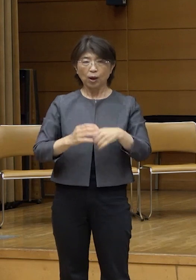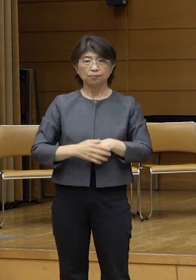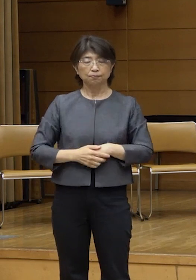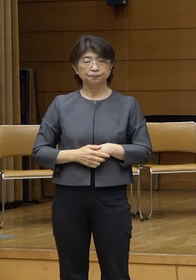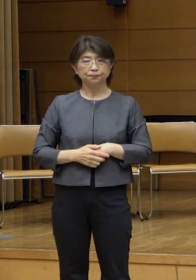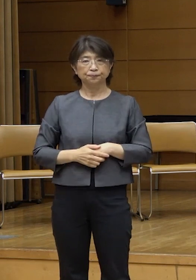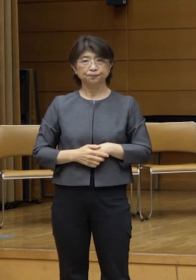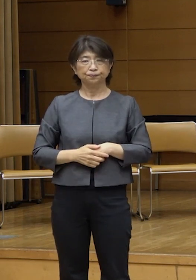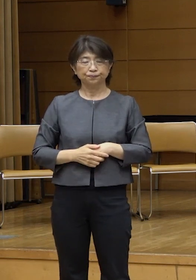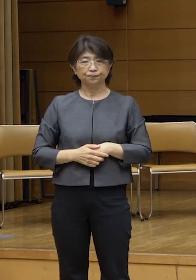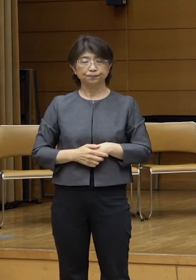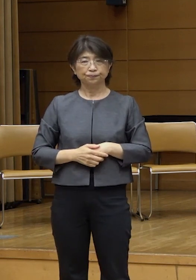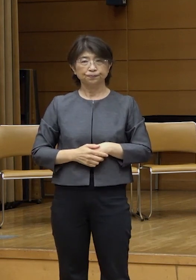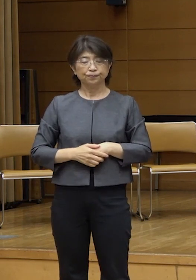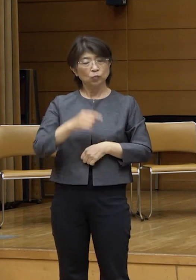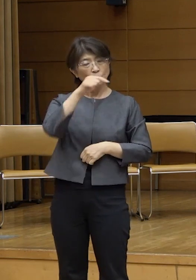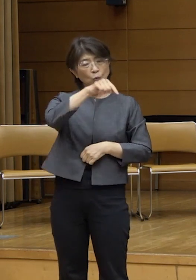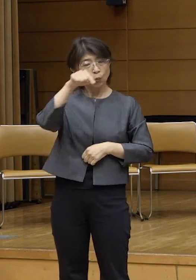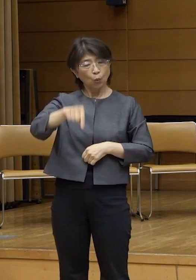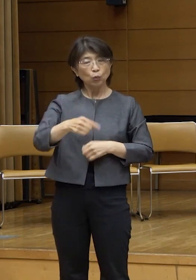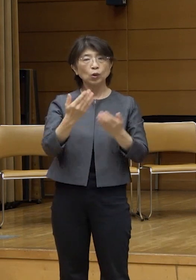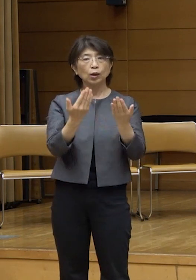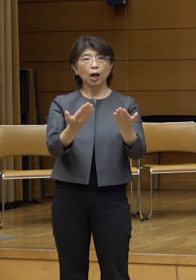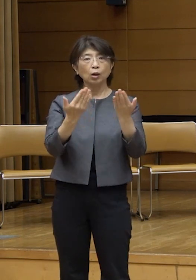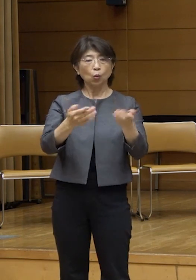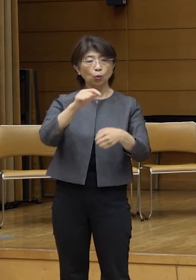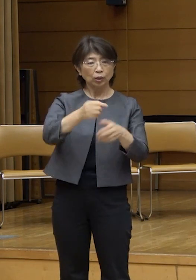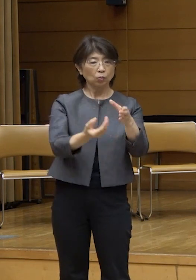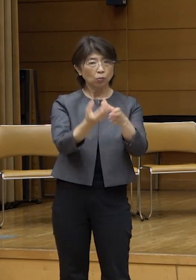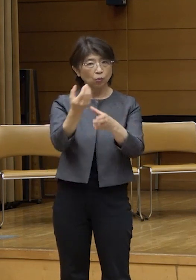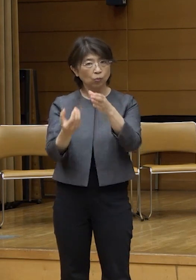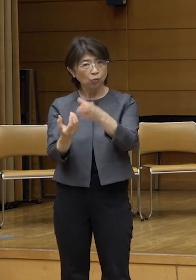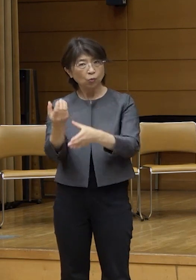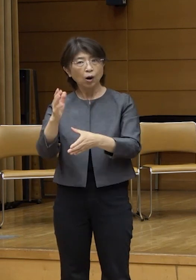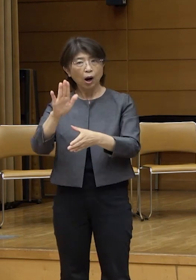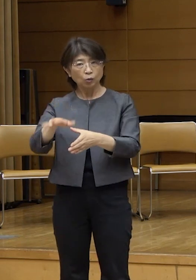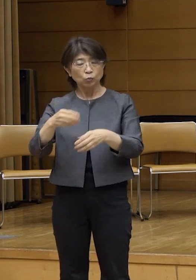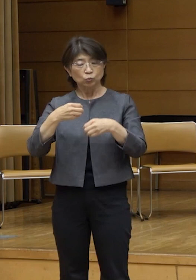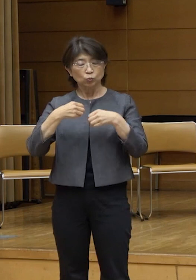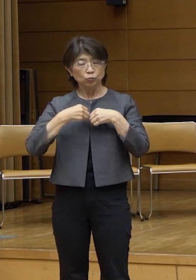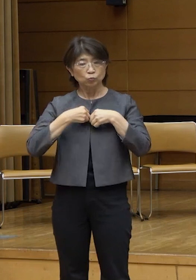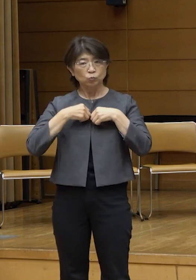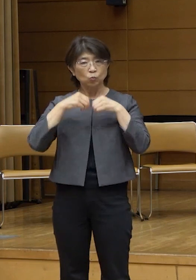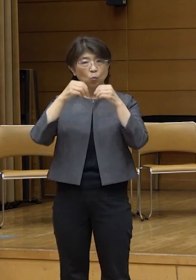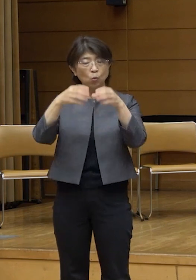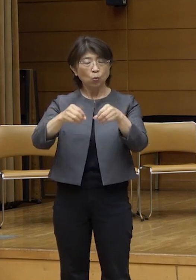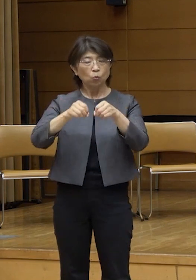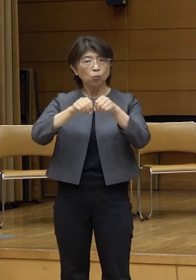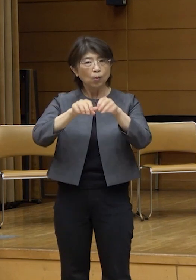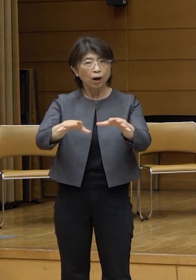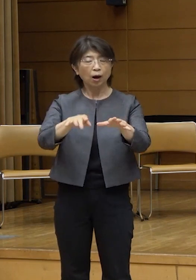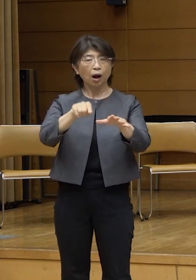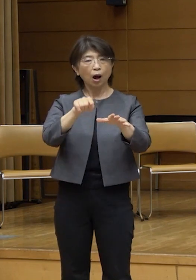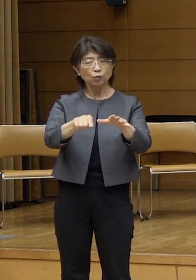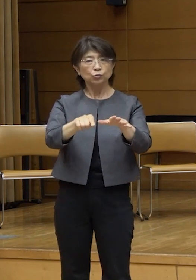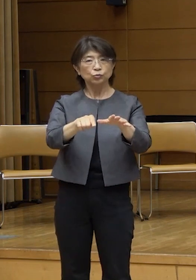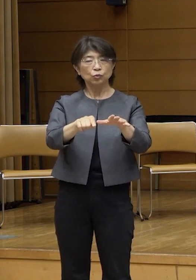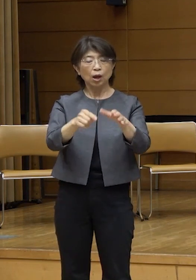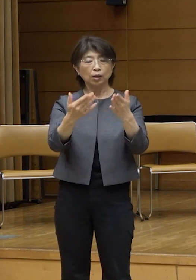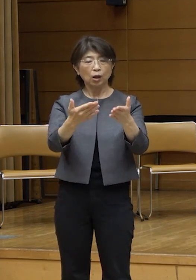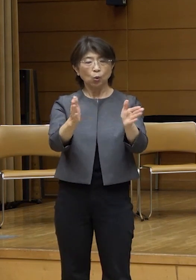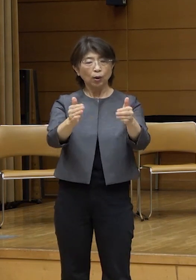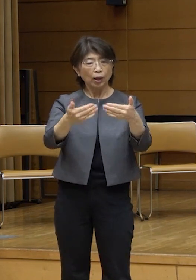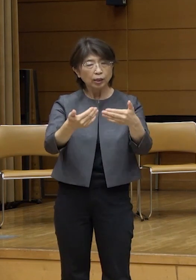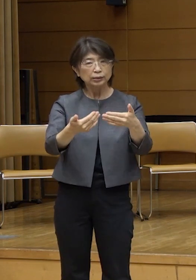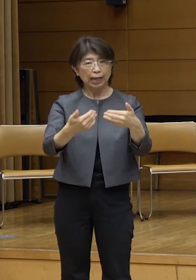おり、複数のところで出ており、こういったクラスターが出るときには学校閉鎖はするべきだけれども、他方でコロナ